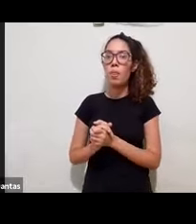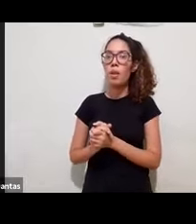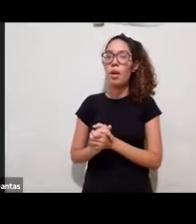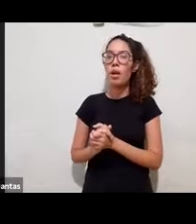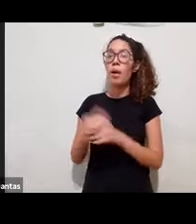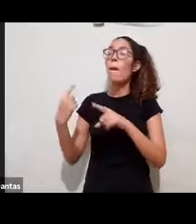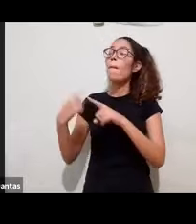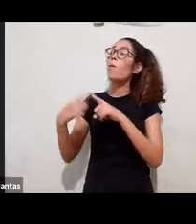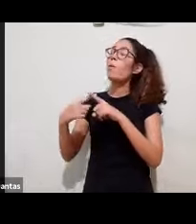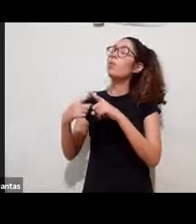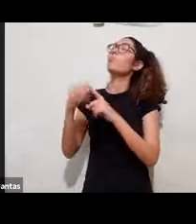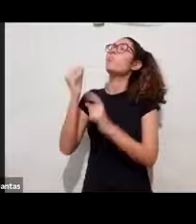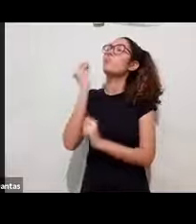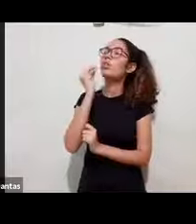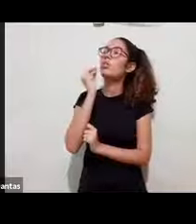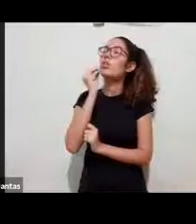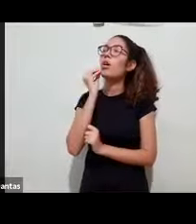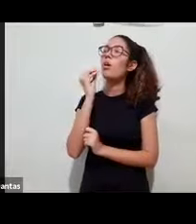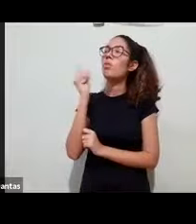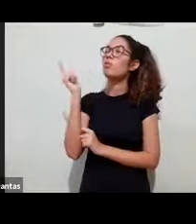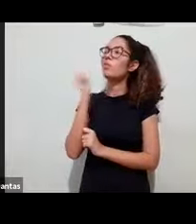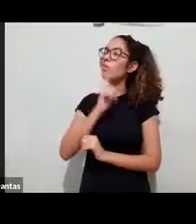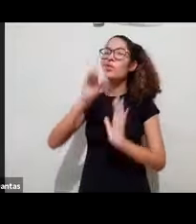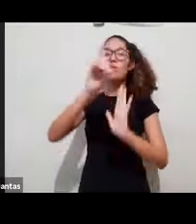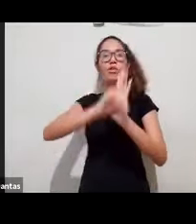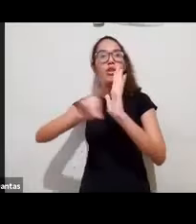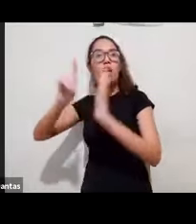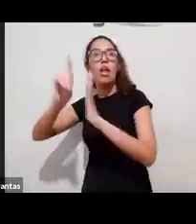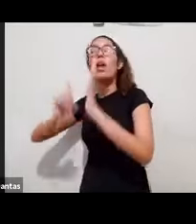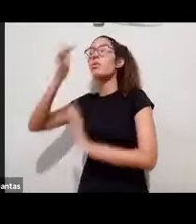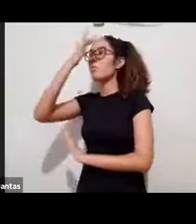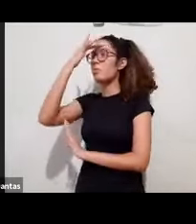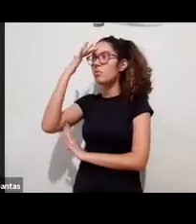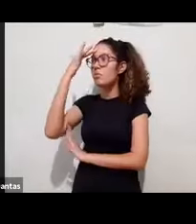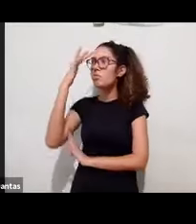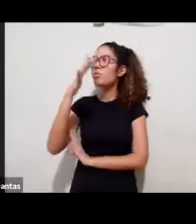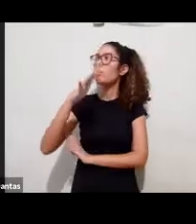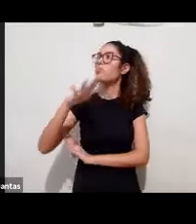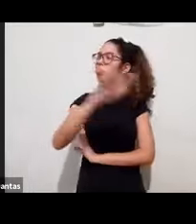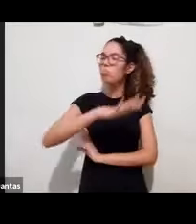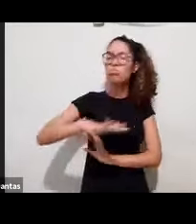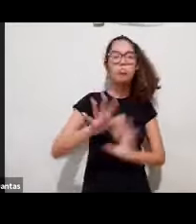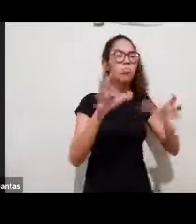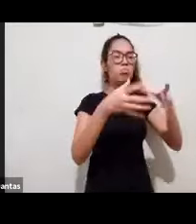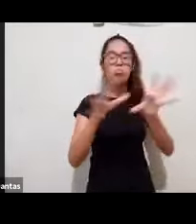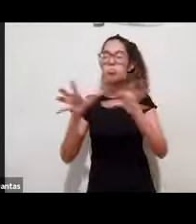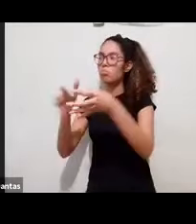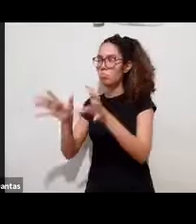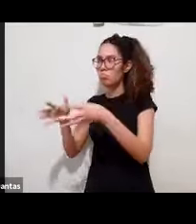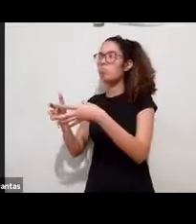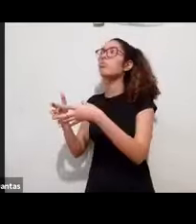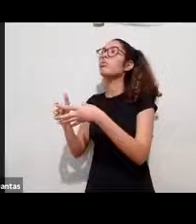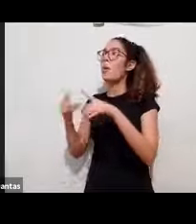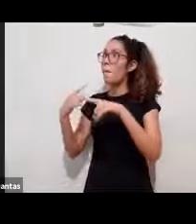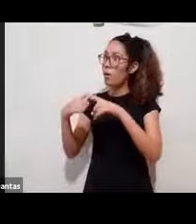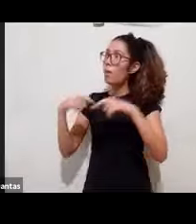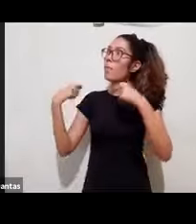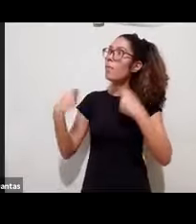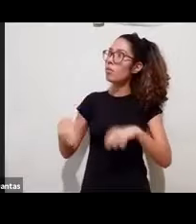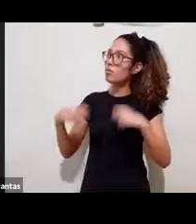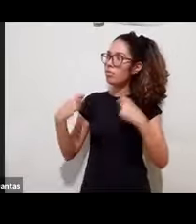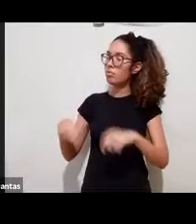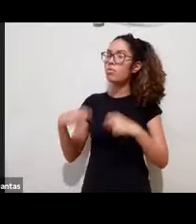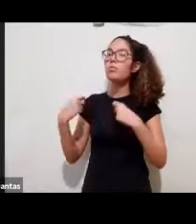garantia, né, de direitos de forma universal para todas as pessoas que precisam. Isso é o princípio do